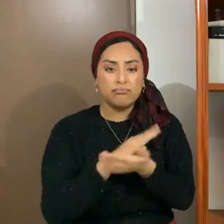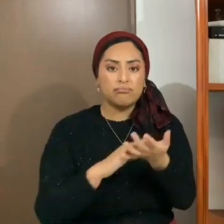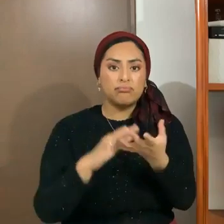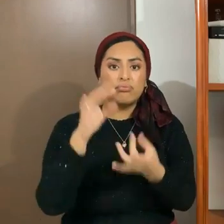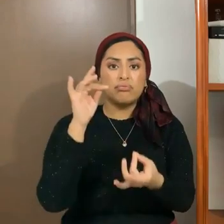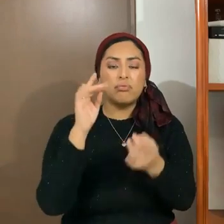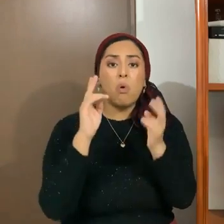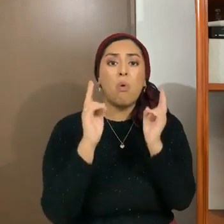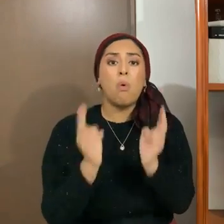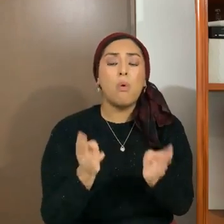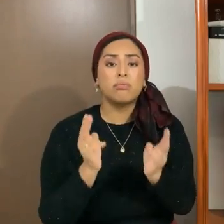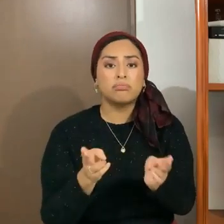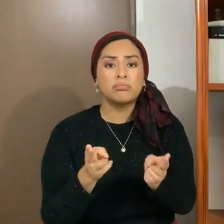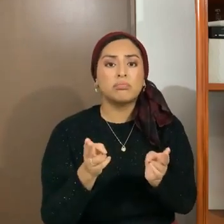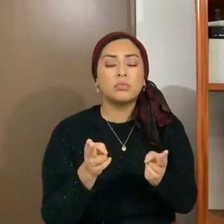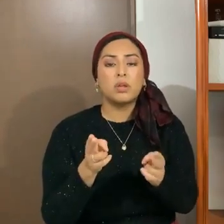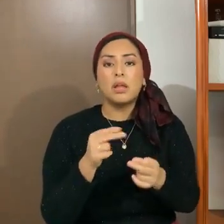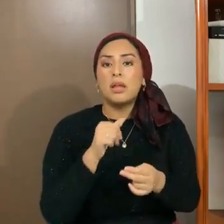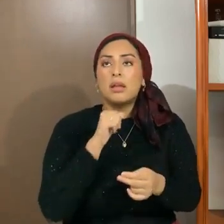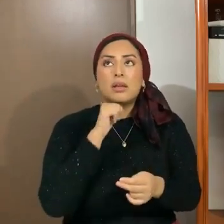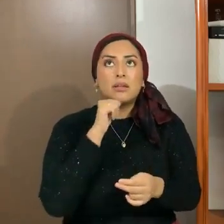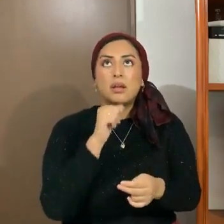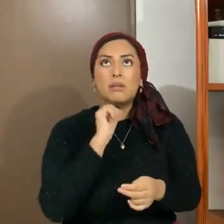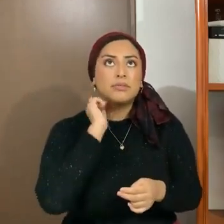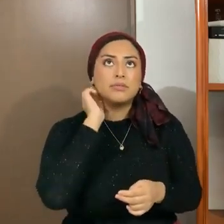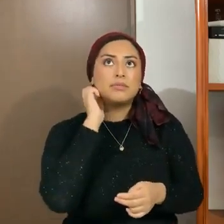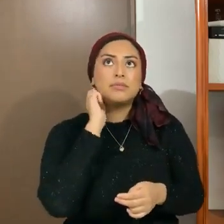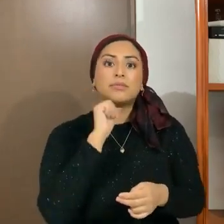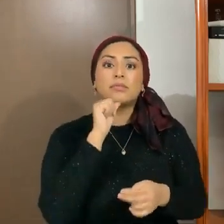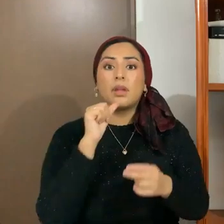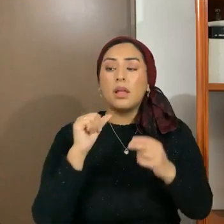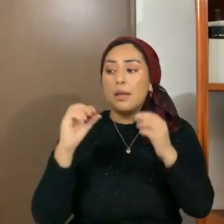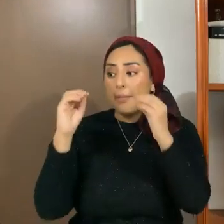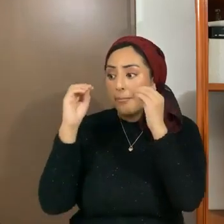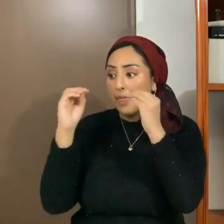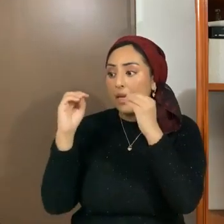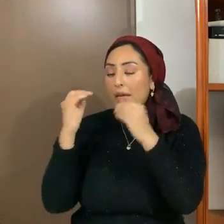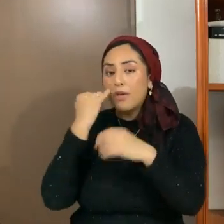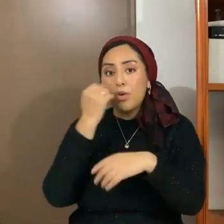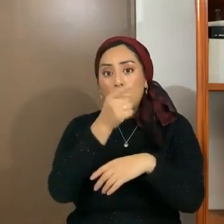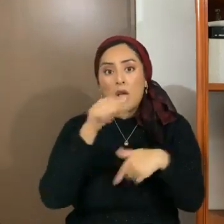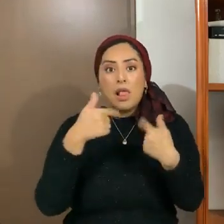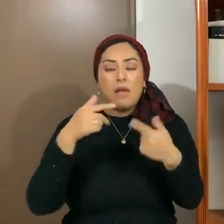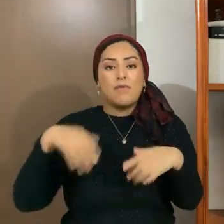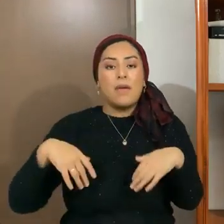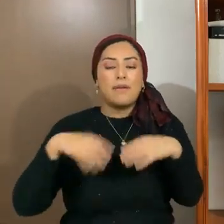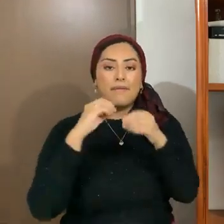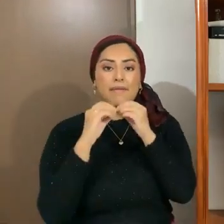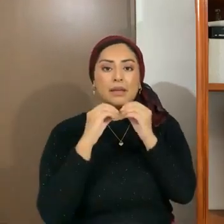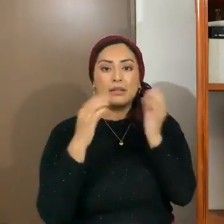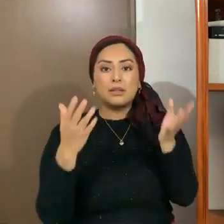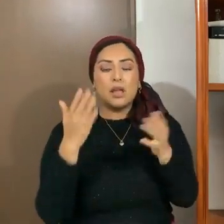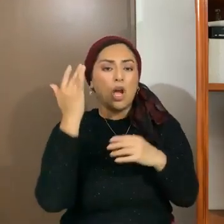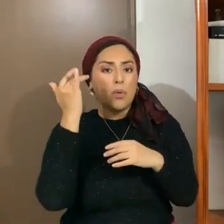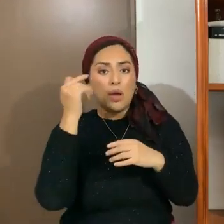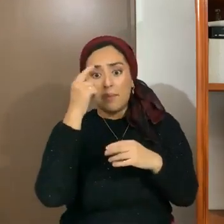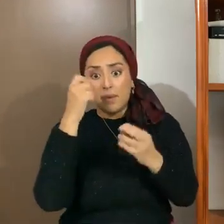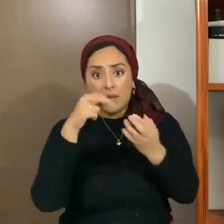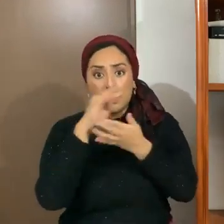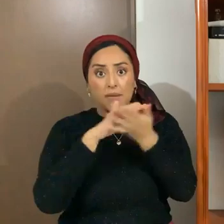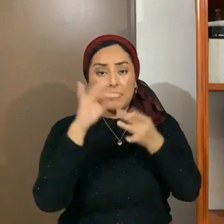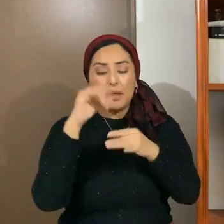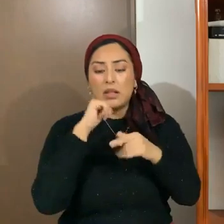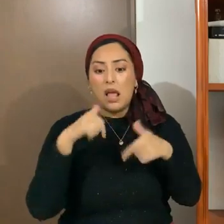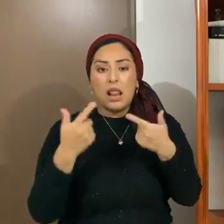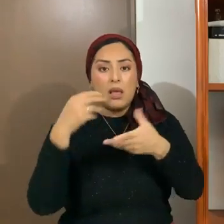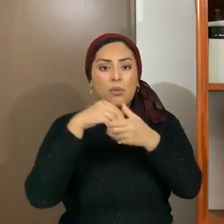a santificarte. No les estés ministrando si no has corregido tu vida, amado hermano, hermana. ¿Por qué? Porque el Ruach HaKodesh no